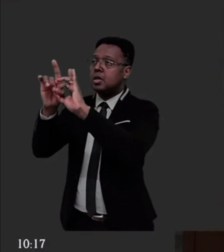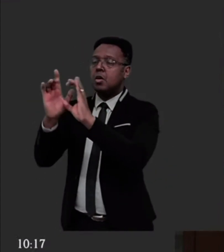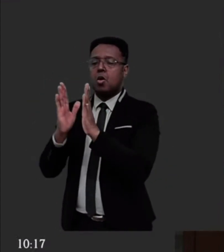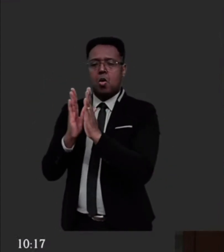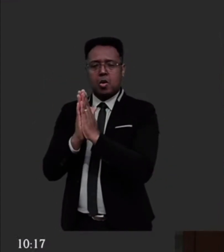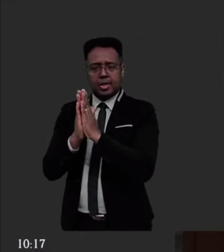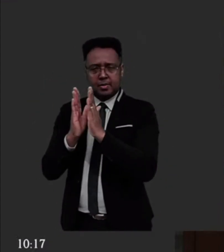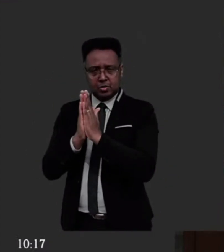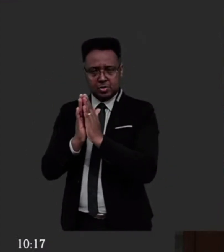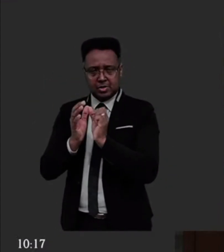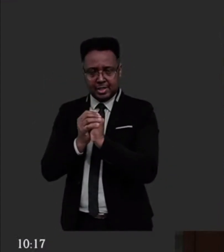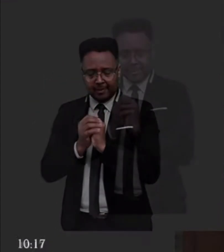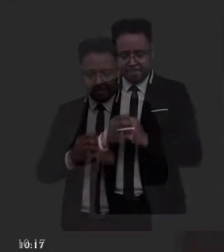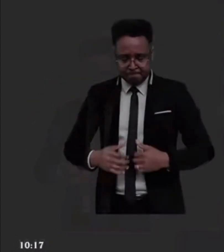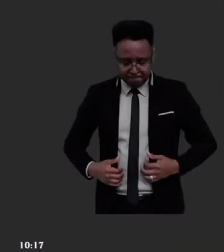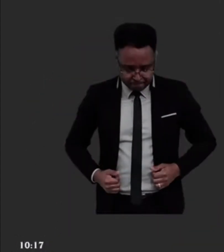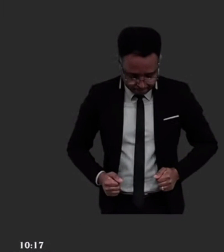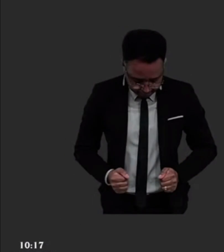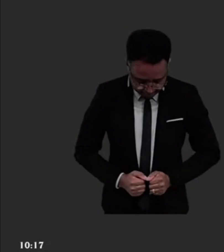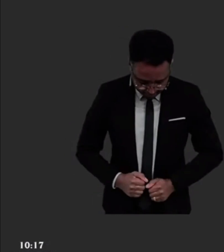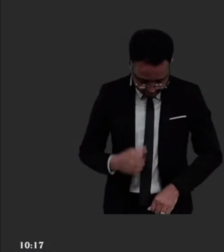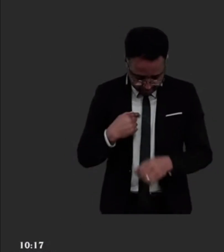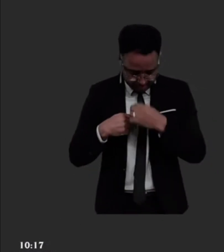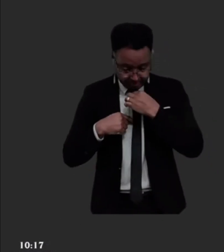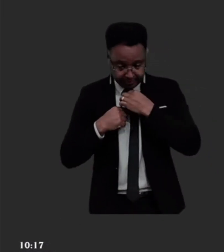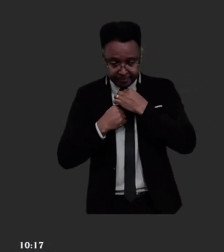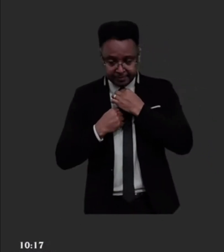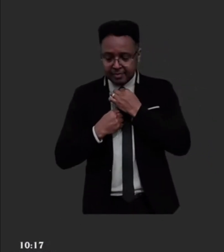oração. Amém.